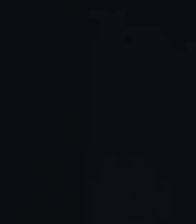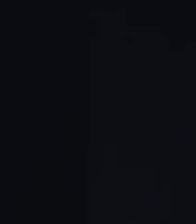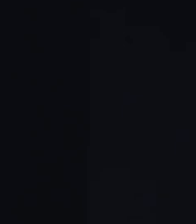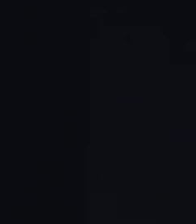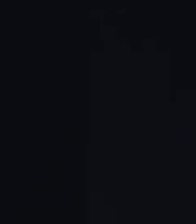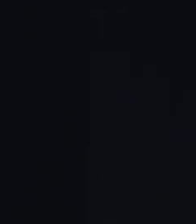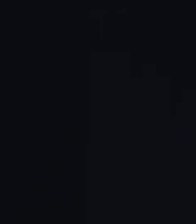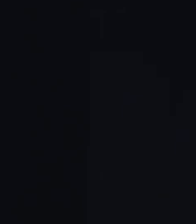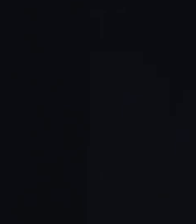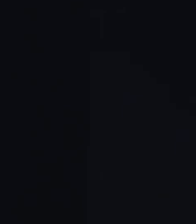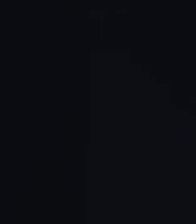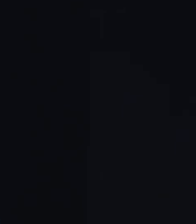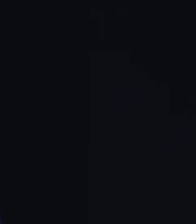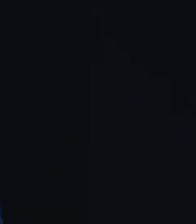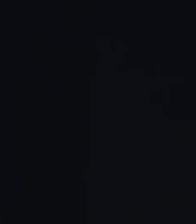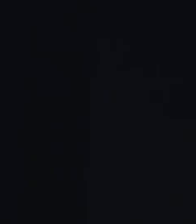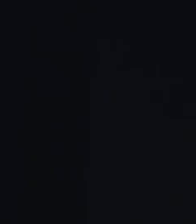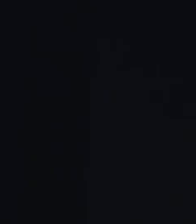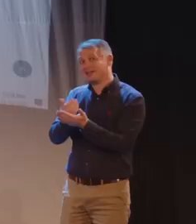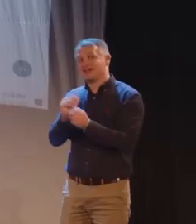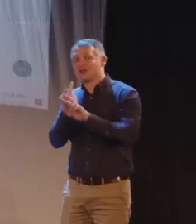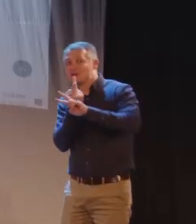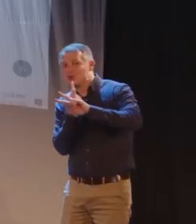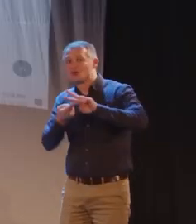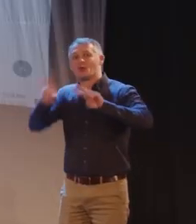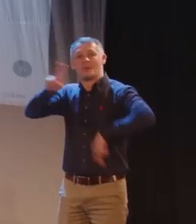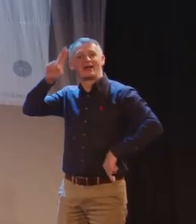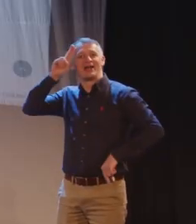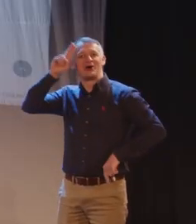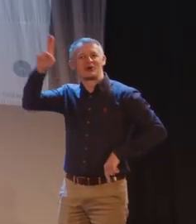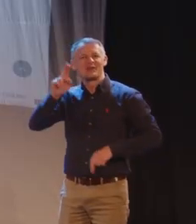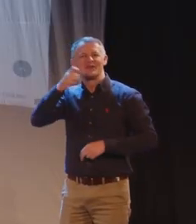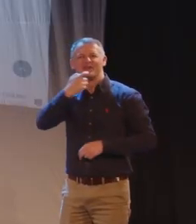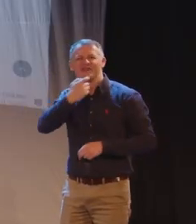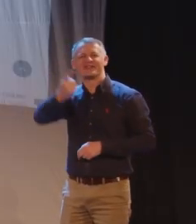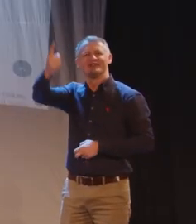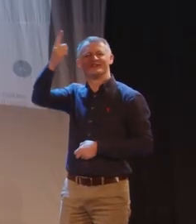vă întâlniți cu niște super eroi vechi și noi,